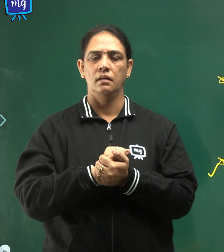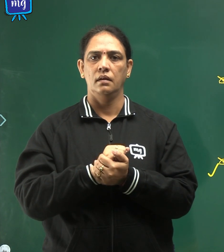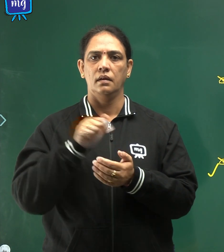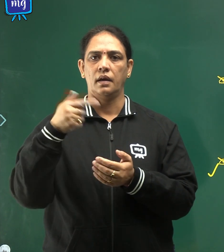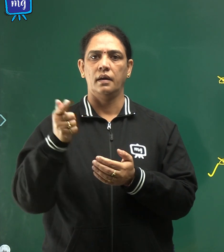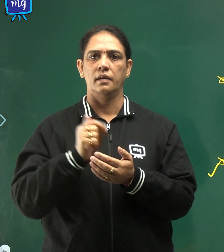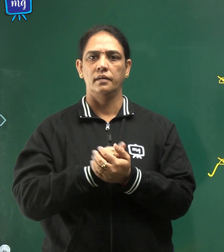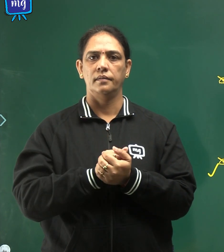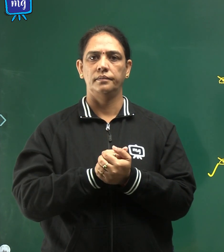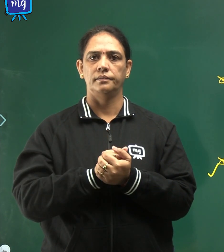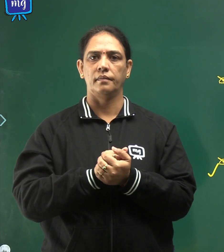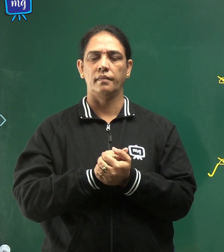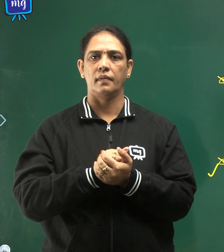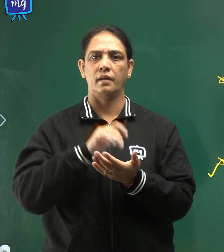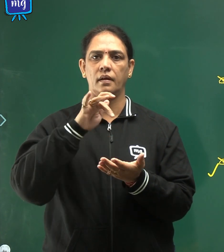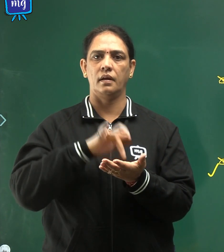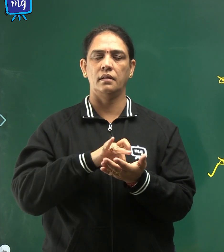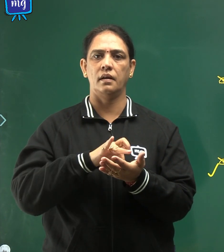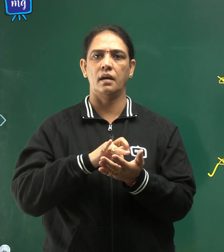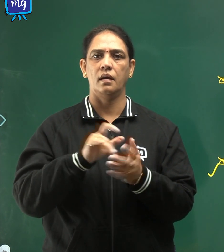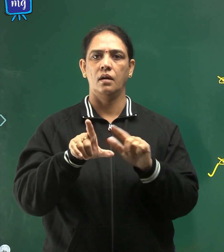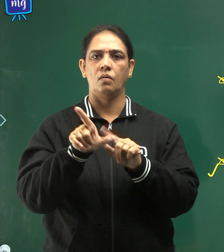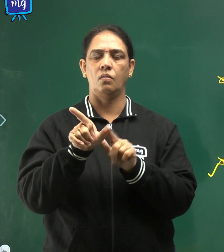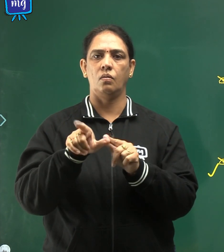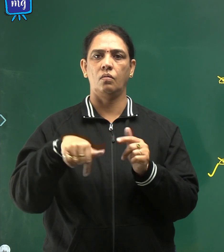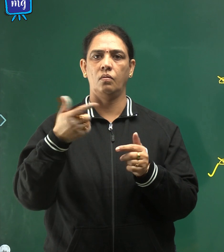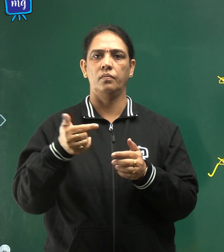के केंद्रीय कोणों को